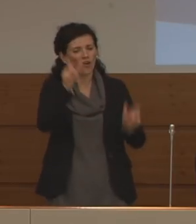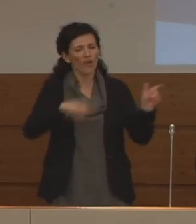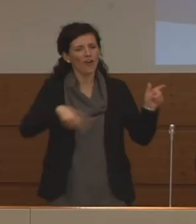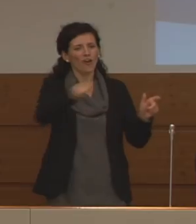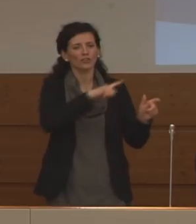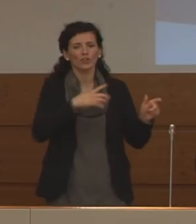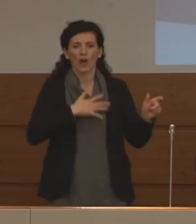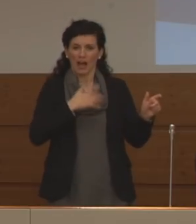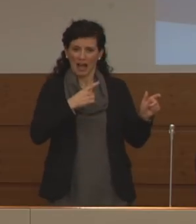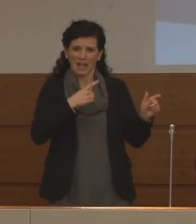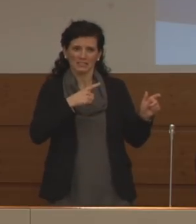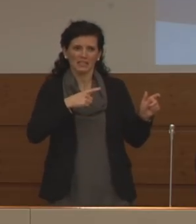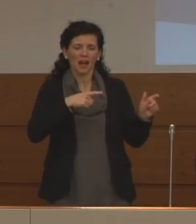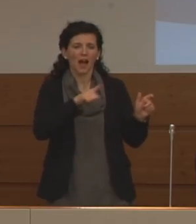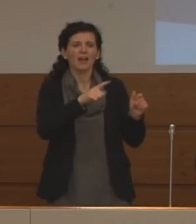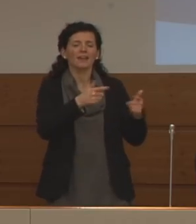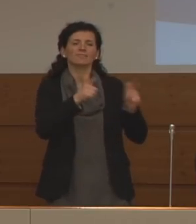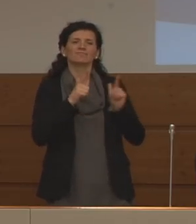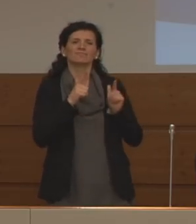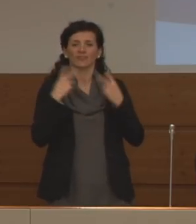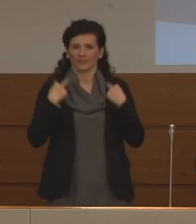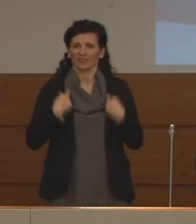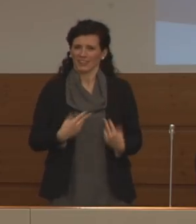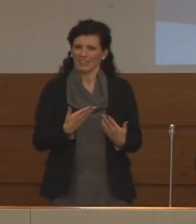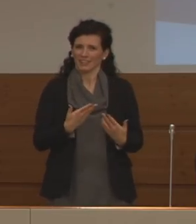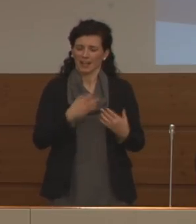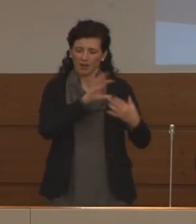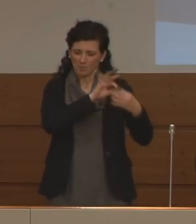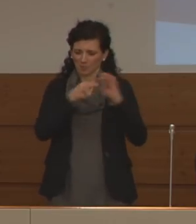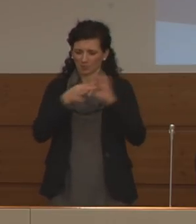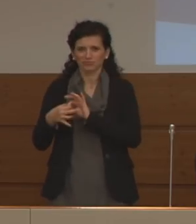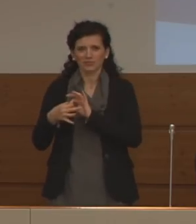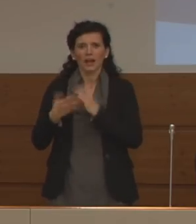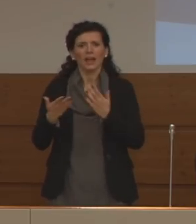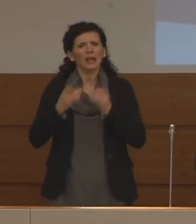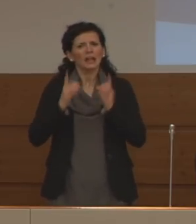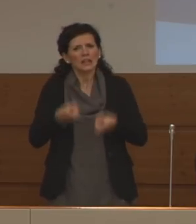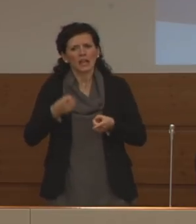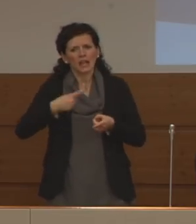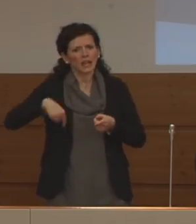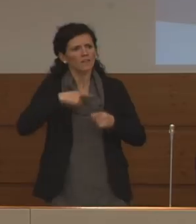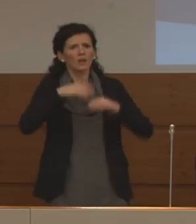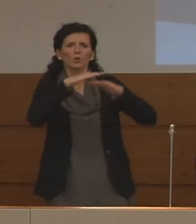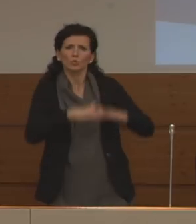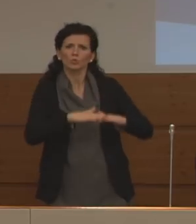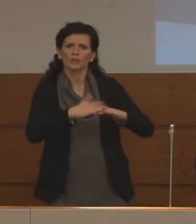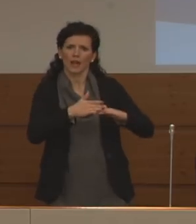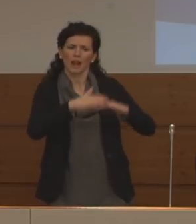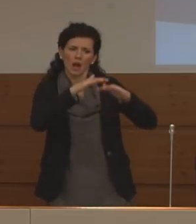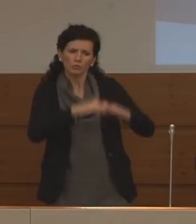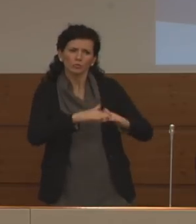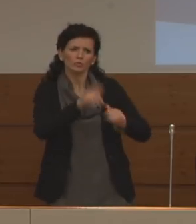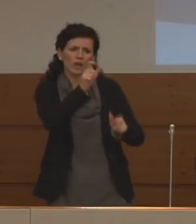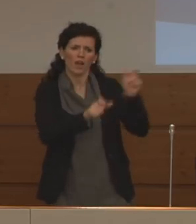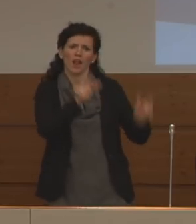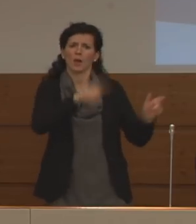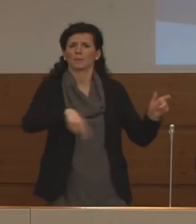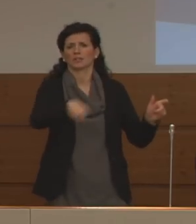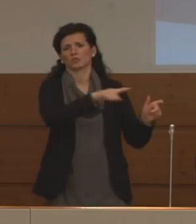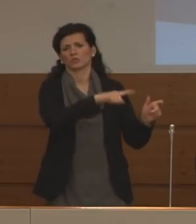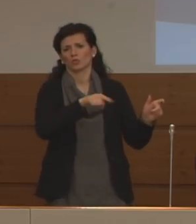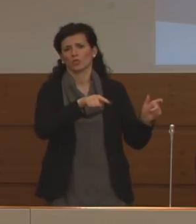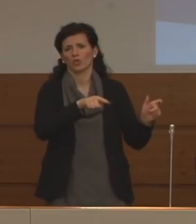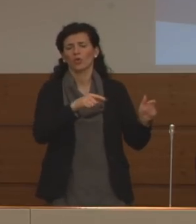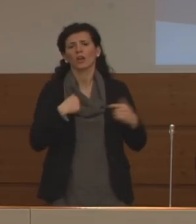vanno assolutamente tutelati e quindi vanno messe in atto tutte le misure che sono